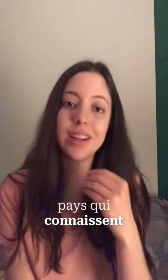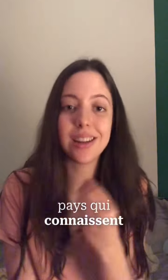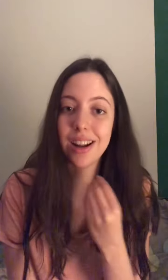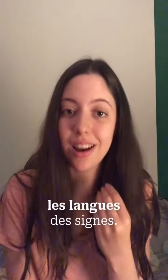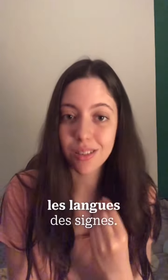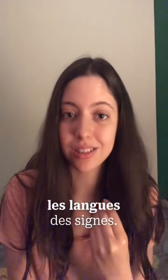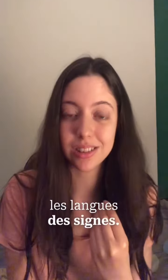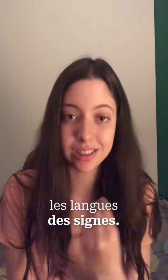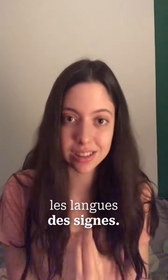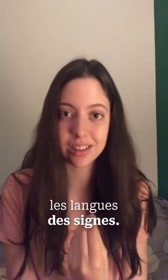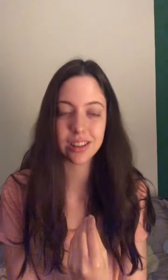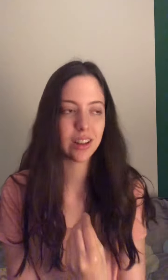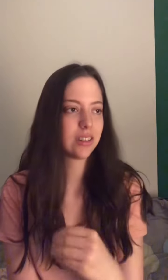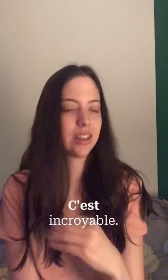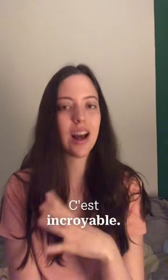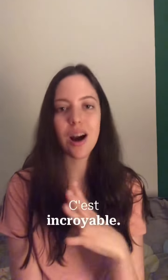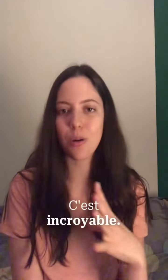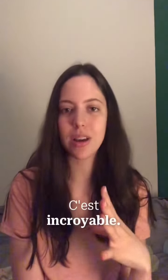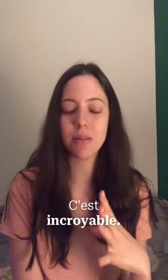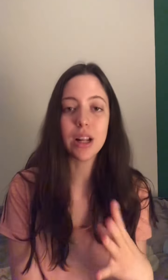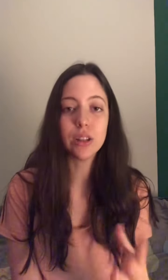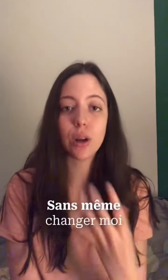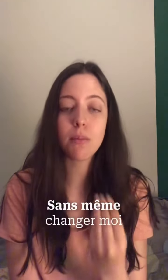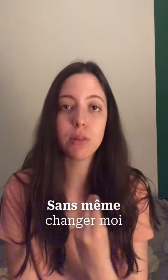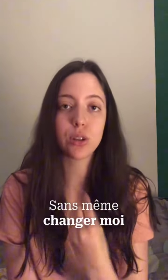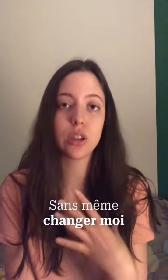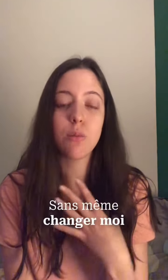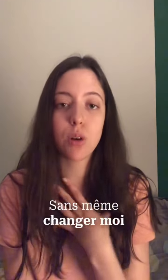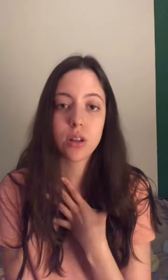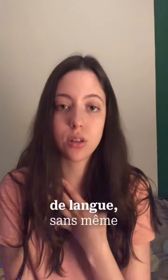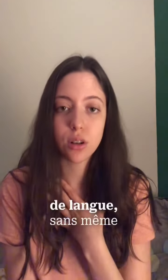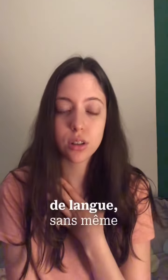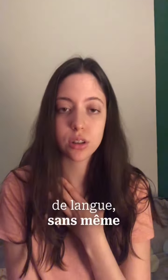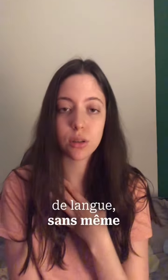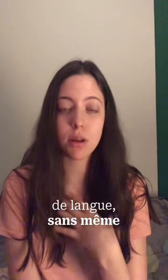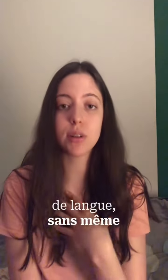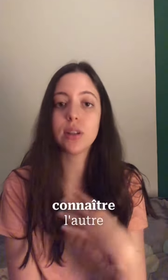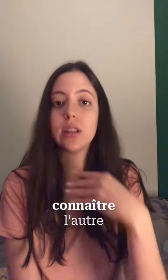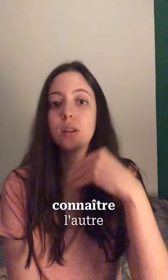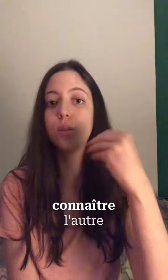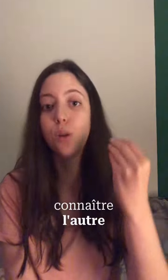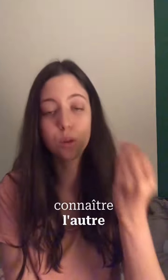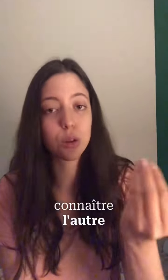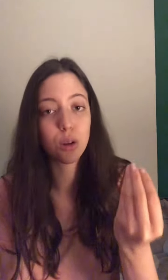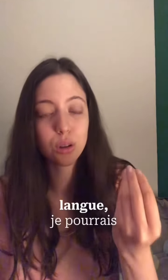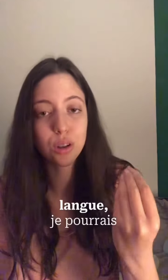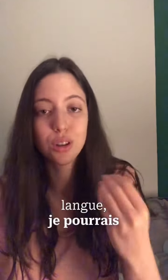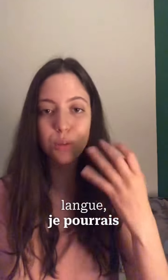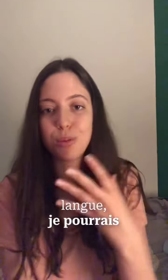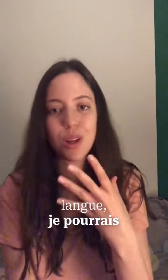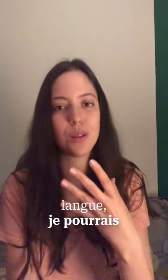les langues des signes. C'est incroyable. Sans même changer moi de langue, sans même connaître de l'autre langue, je pourrais